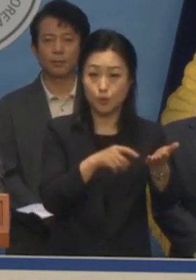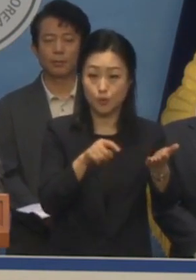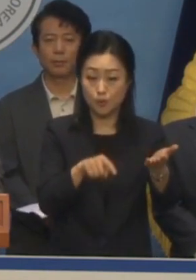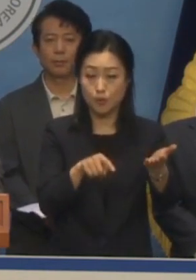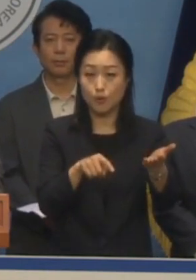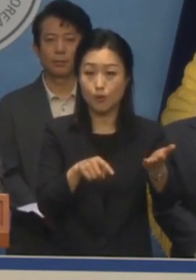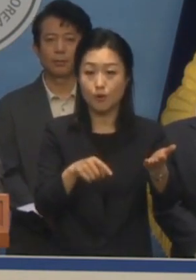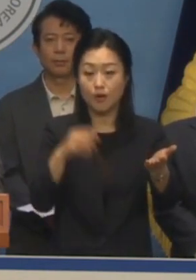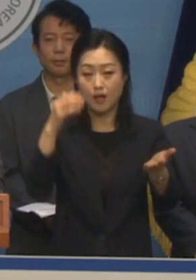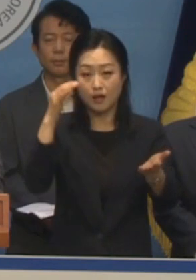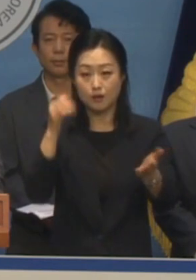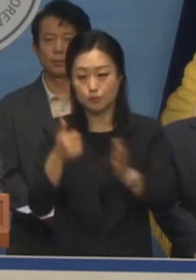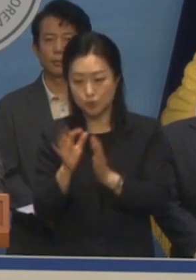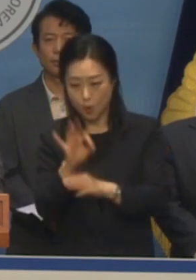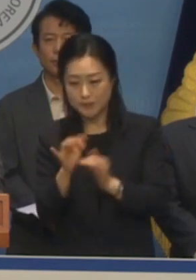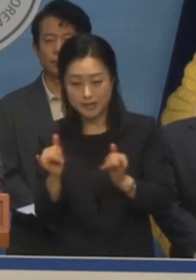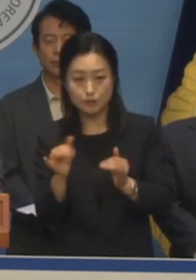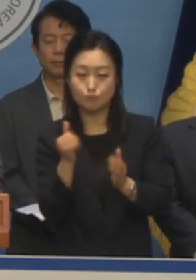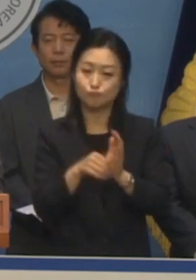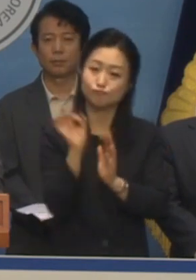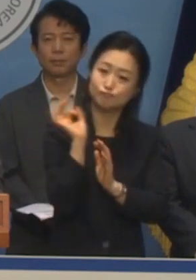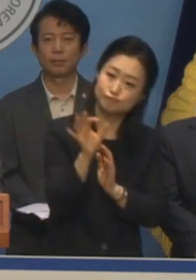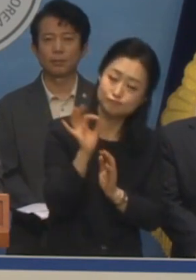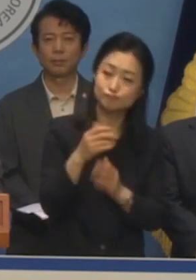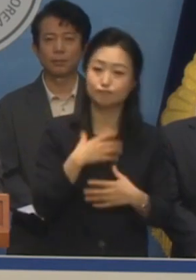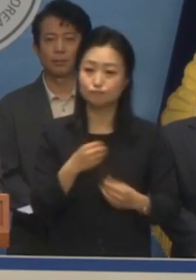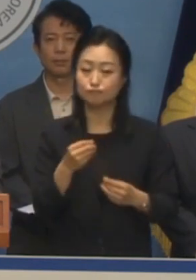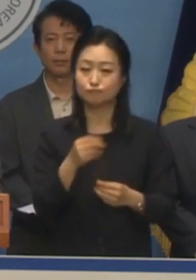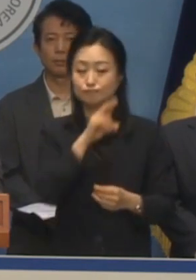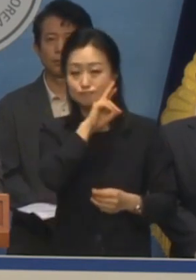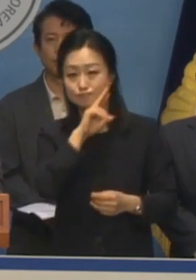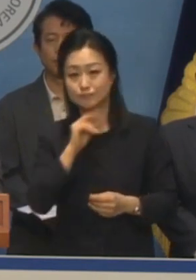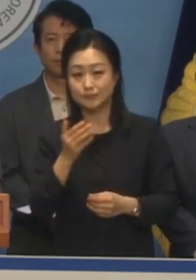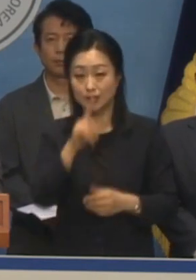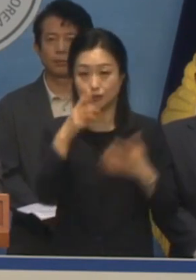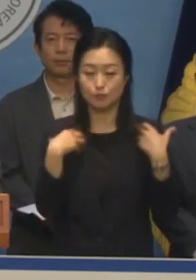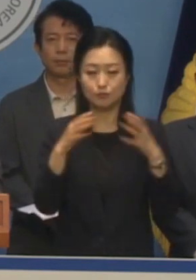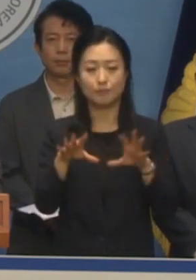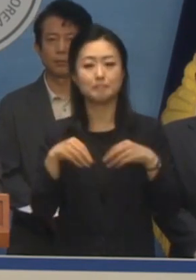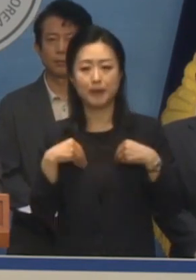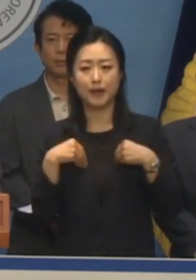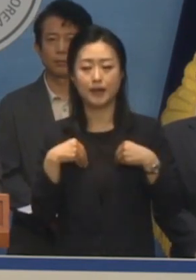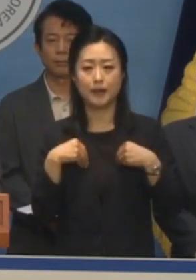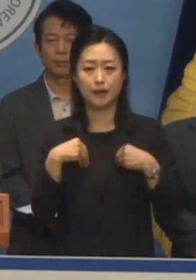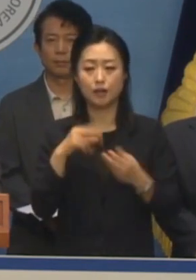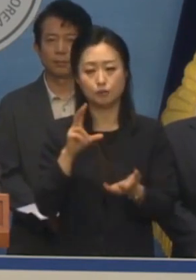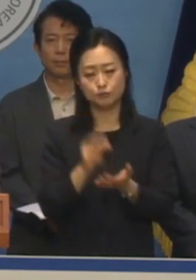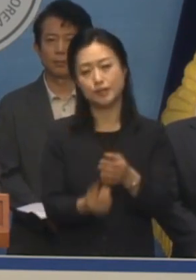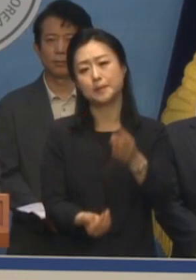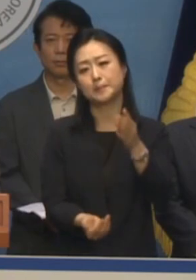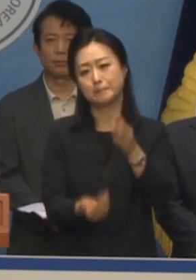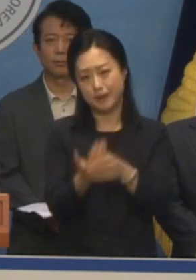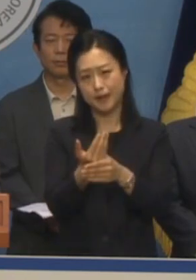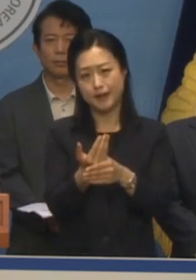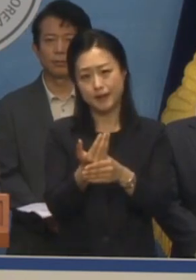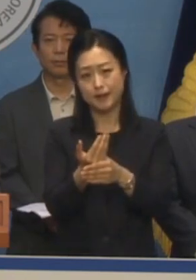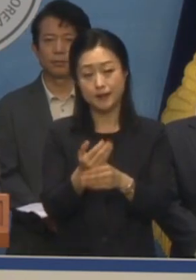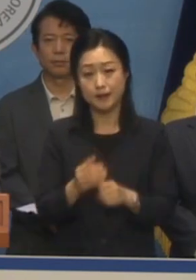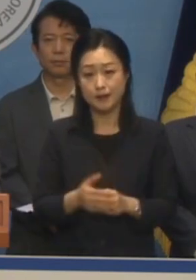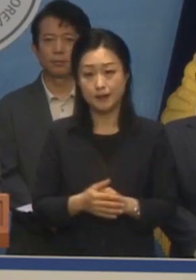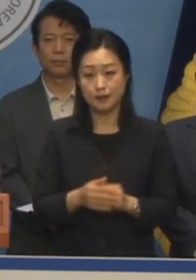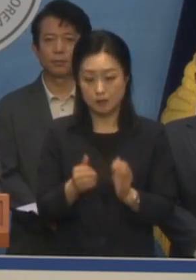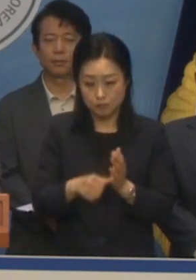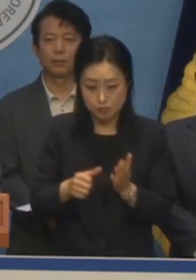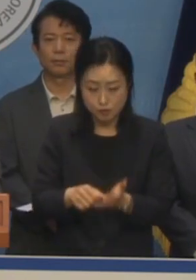업체들에 대한 공정한 거래 관계와 시장에서의 상생을 구축하는 것에 무관심하고 입점